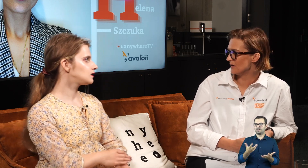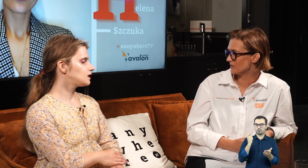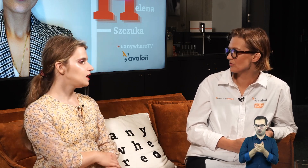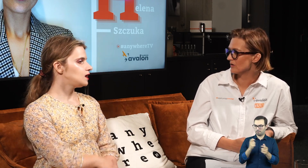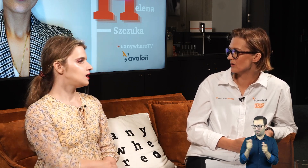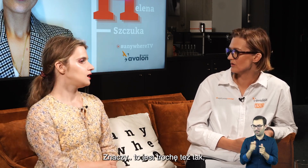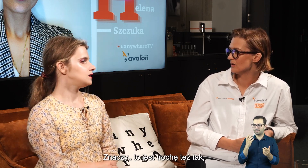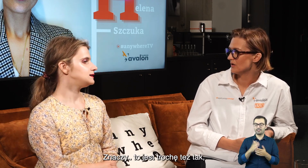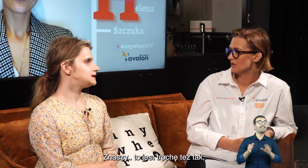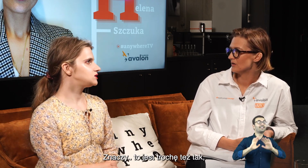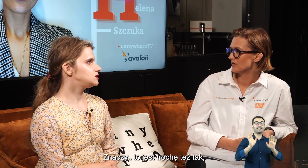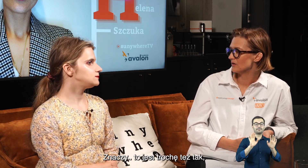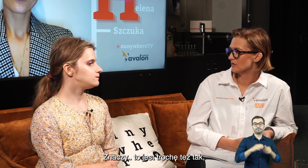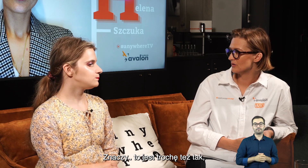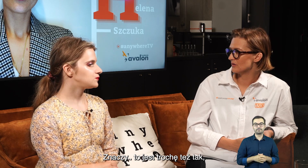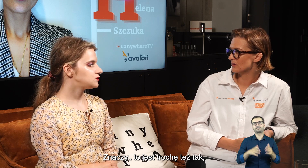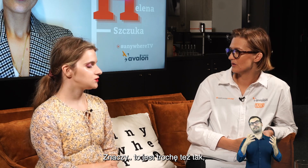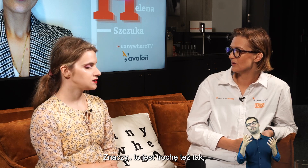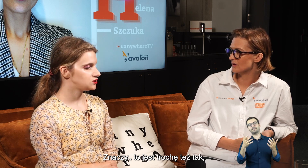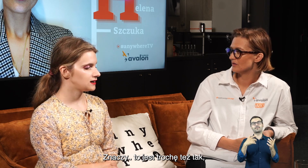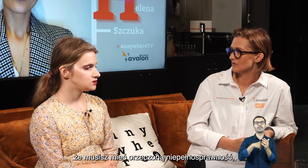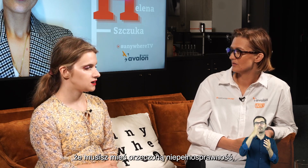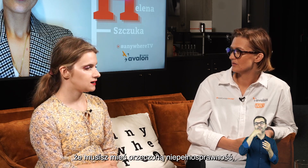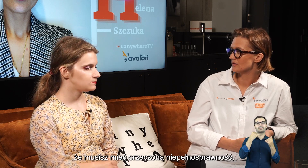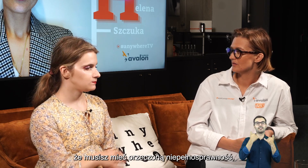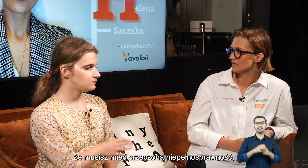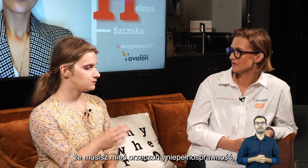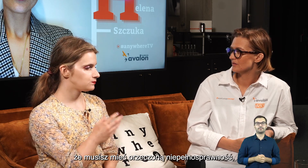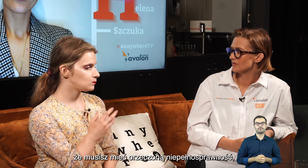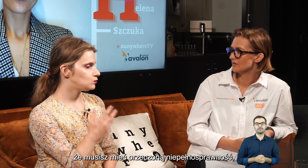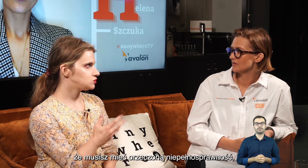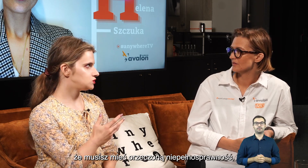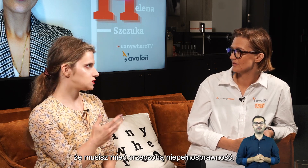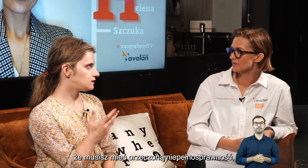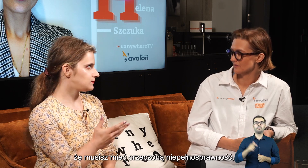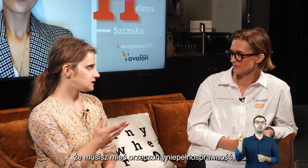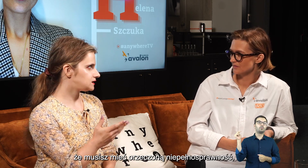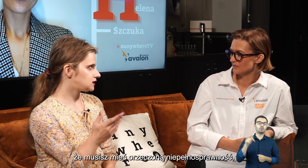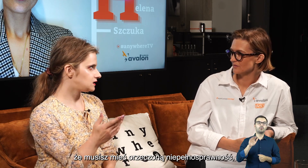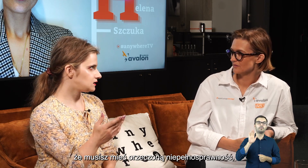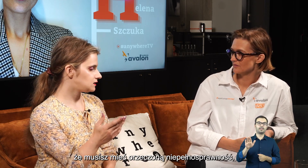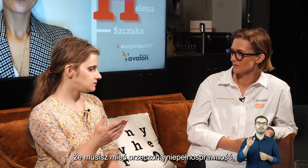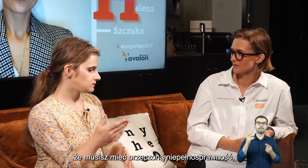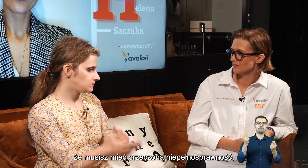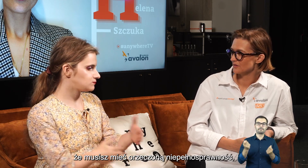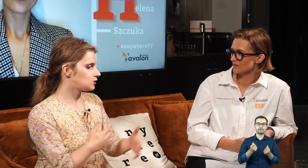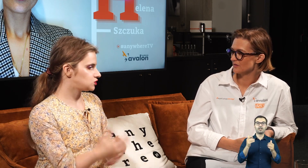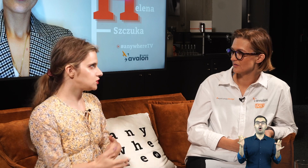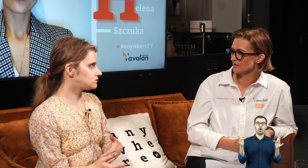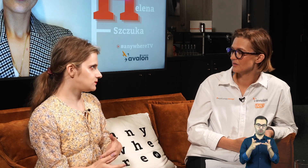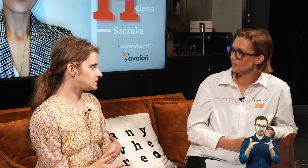takiego biletu, tylko... Znaczy, to jest trochę też tak, że musisz mieć